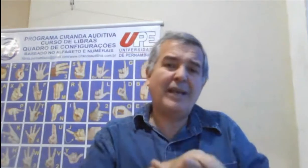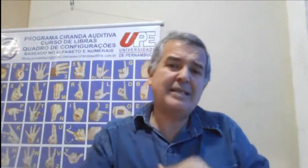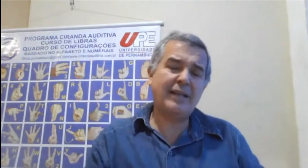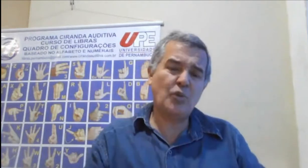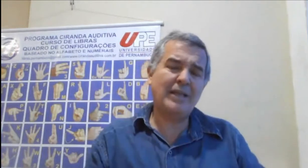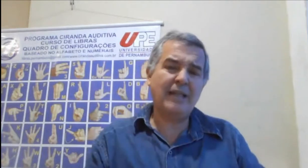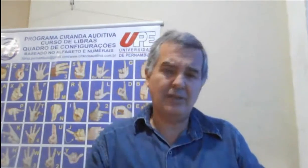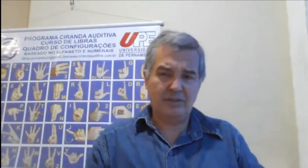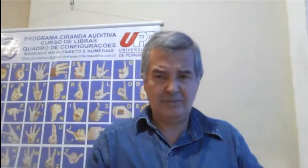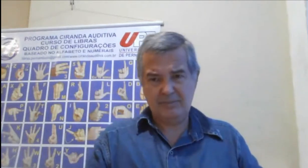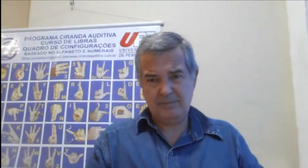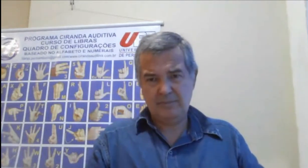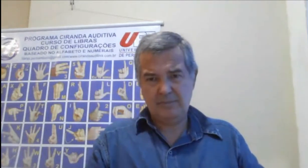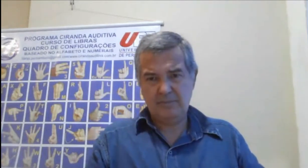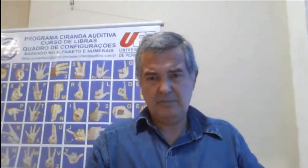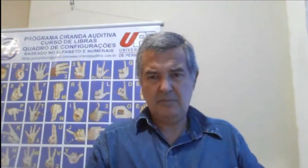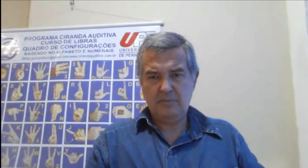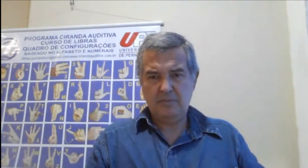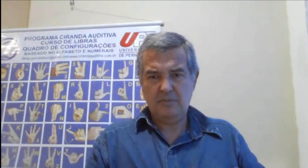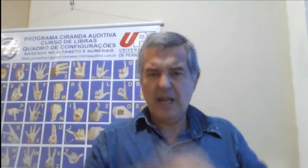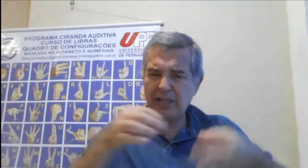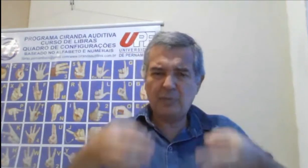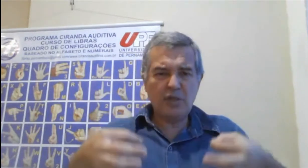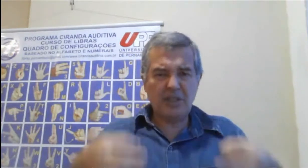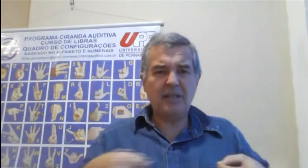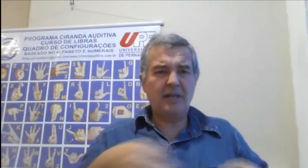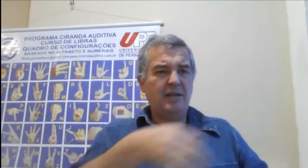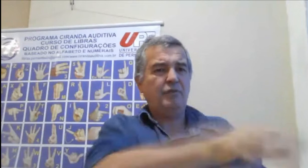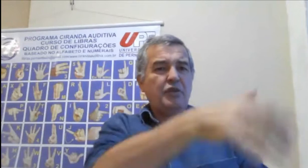que era sexualidade. A resposta dele.